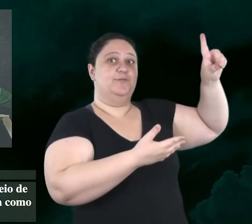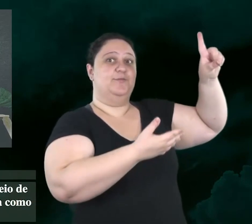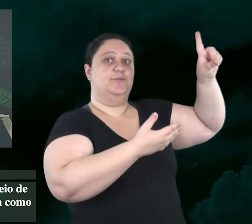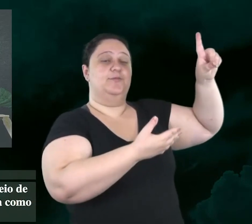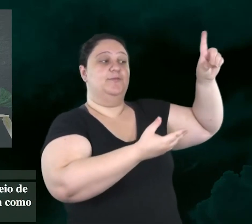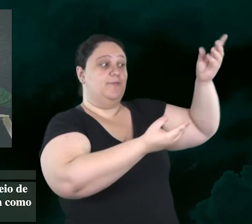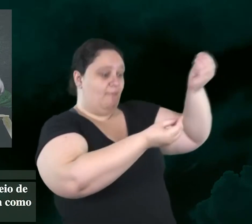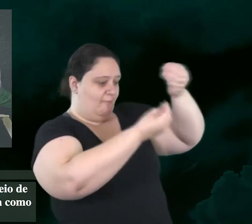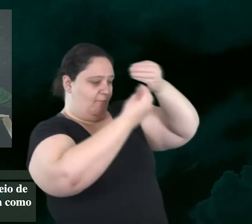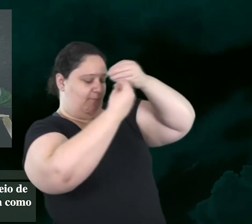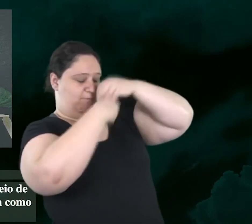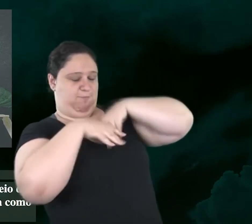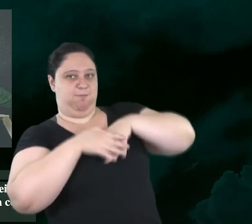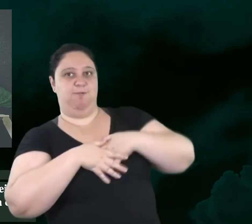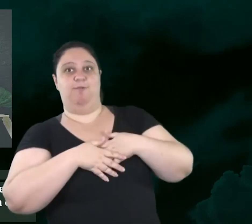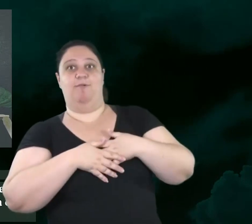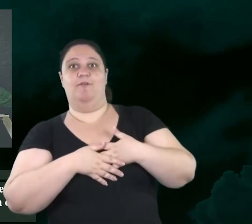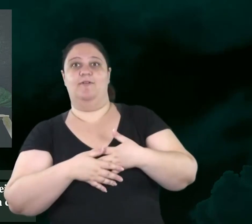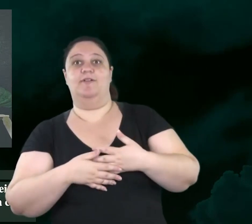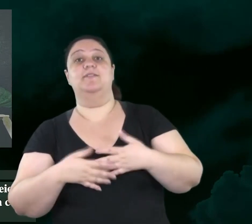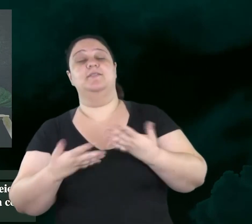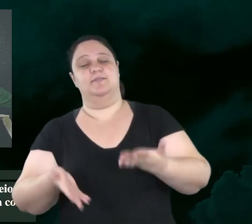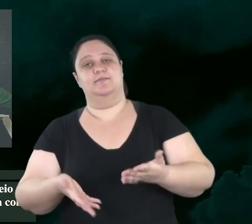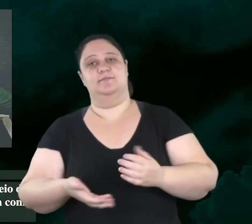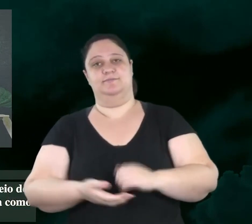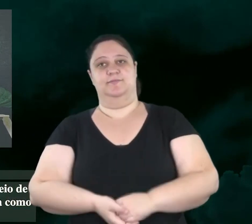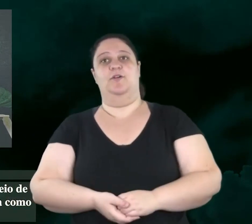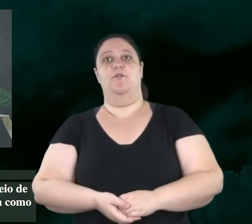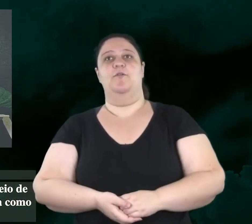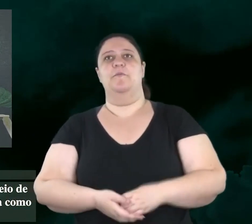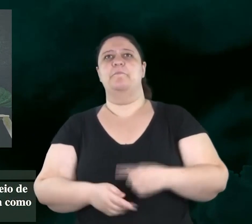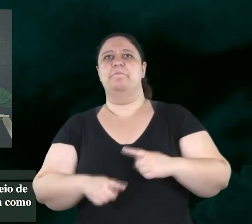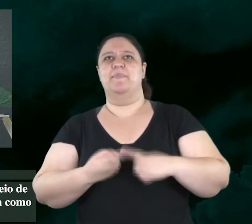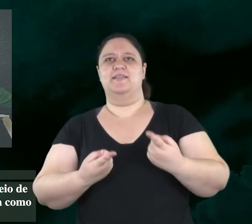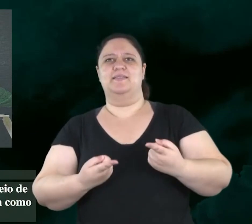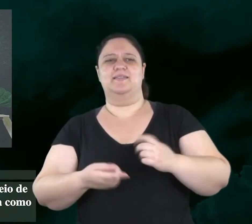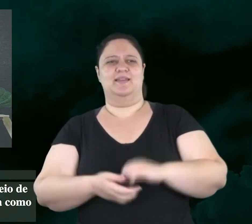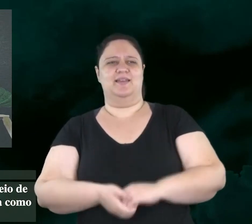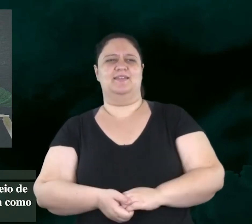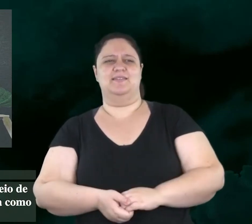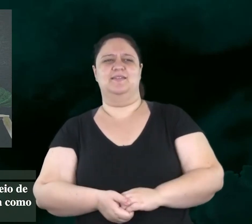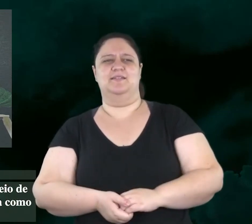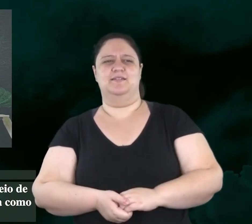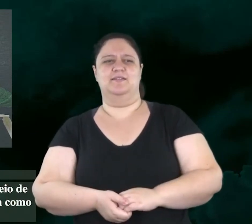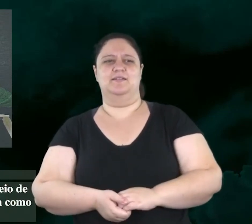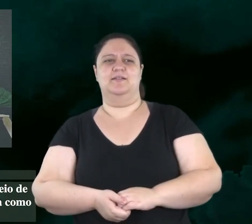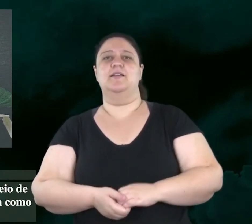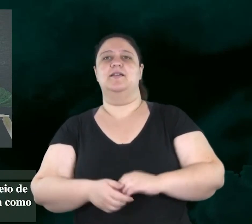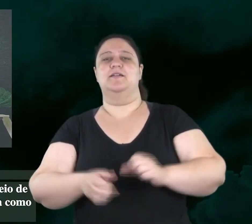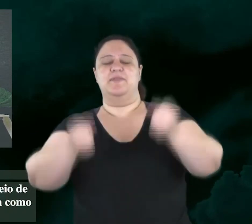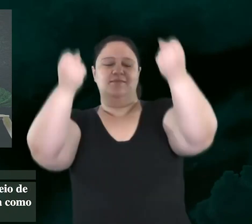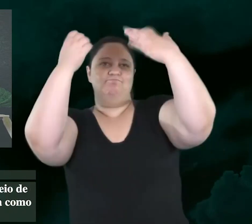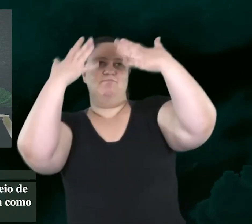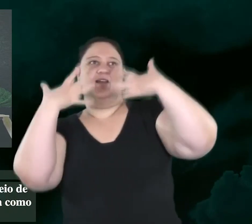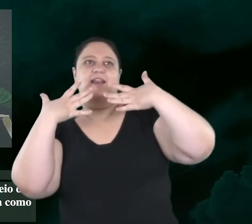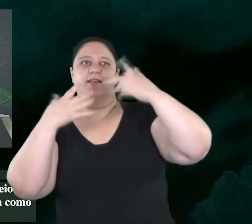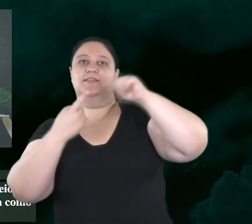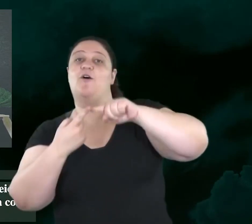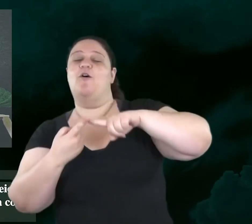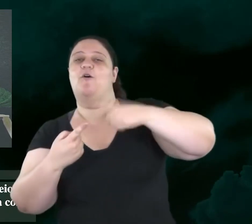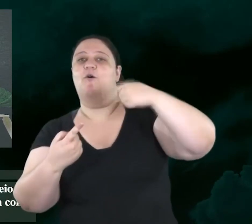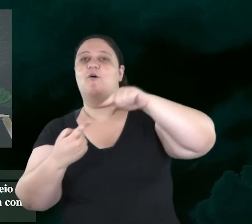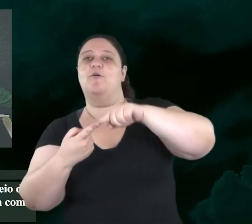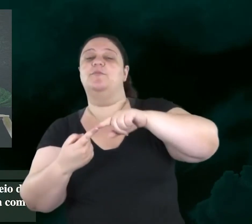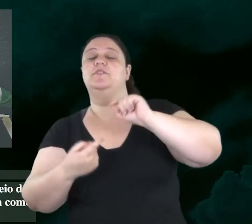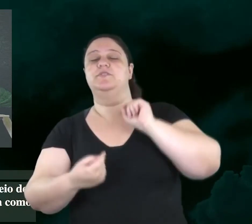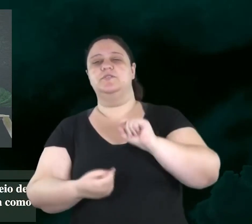recebido por nós de graça. Mas essa graça, irmãos, ela tem um objetivo. Essa graça não